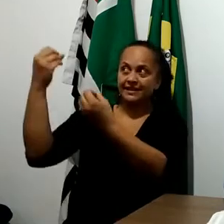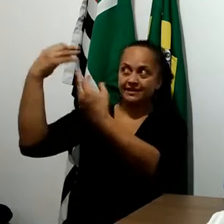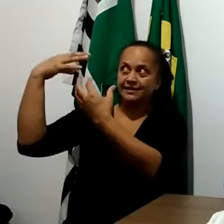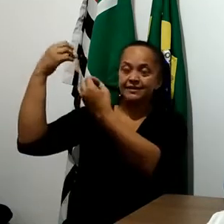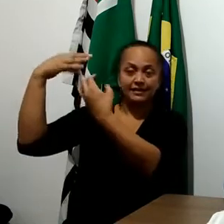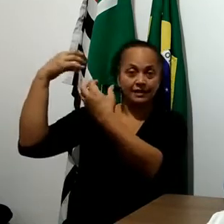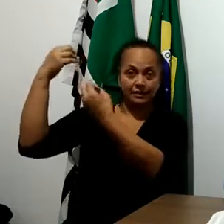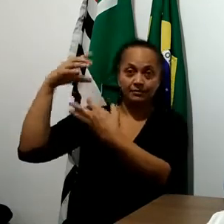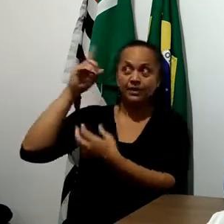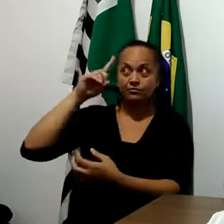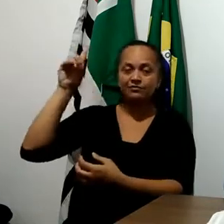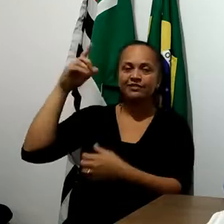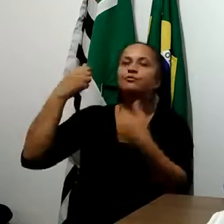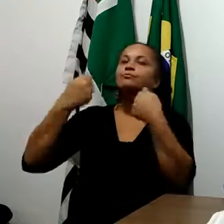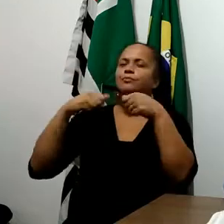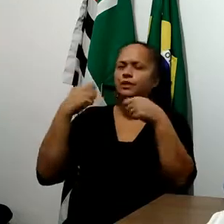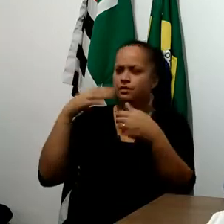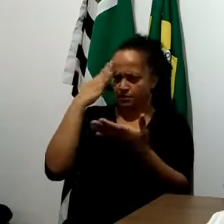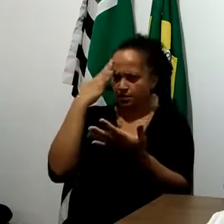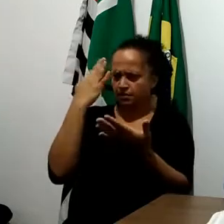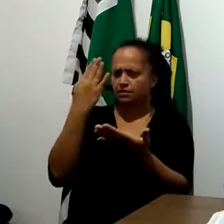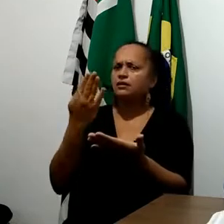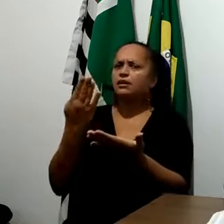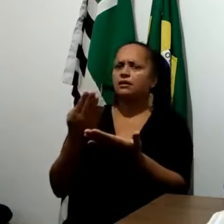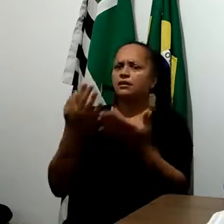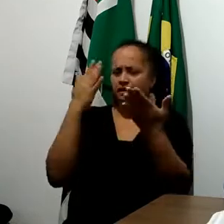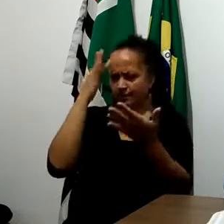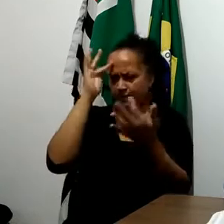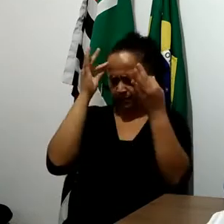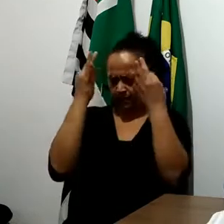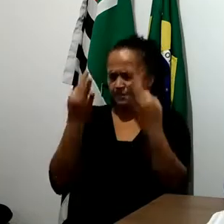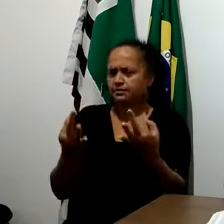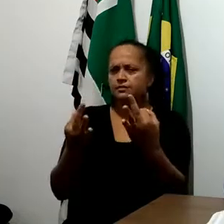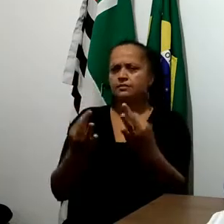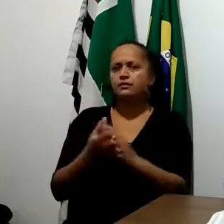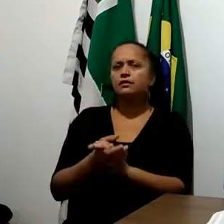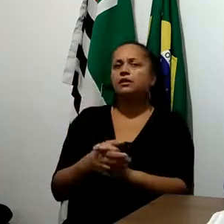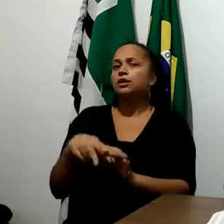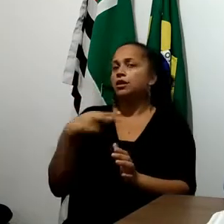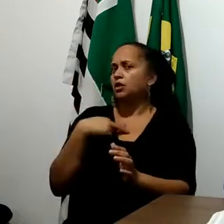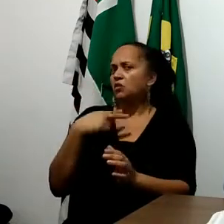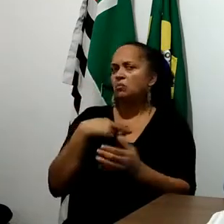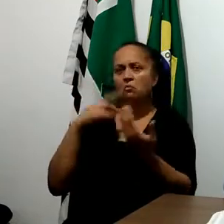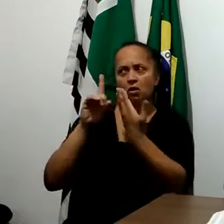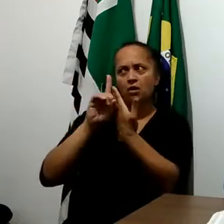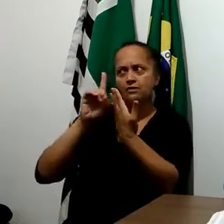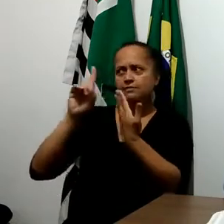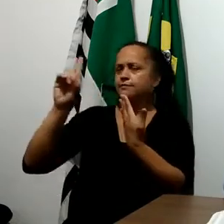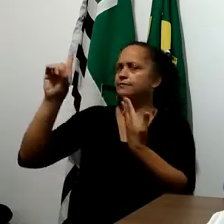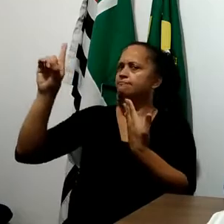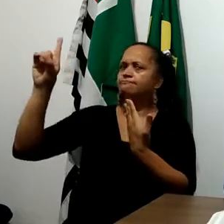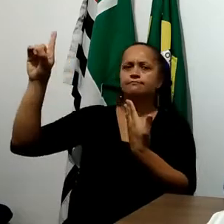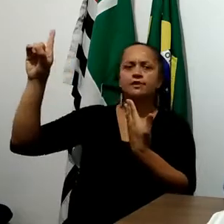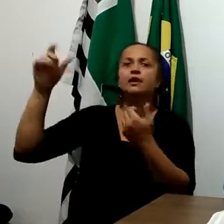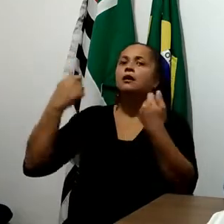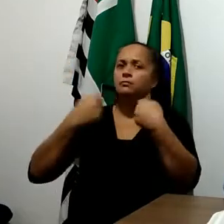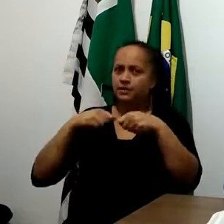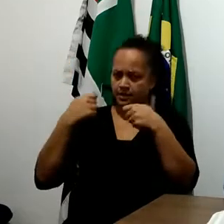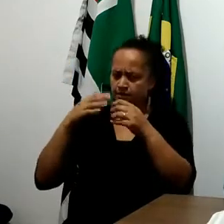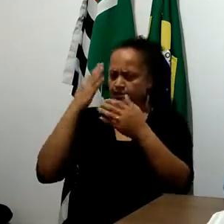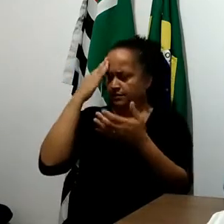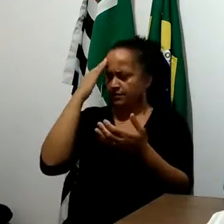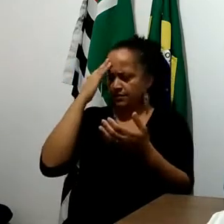inclina os ouvidos. Não os deixe apartar dos teus olhos. Guarda no mais íntimo do teu